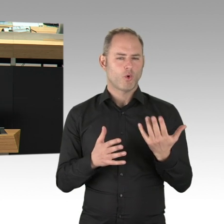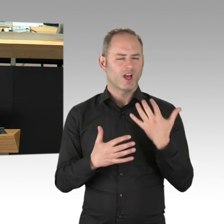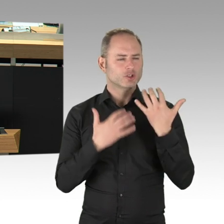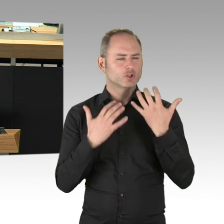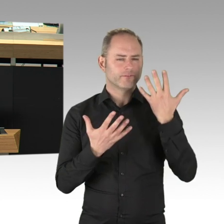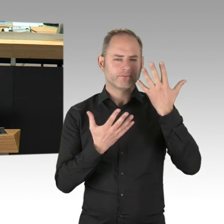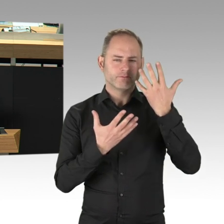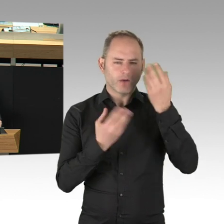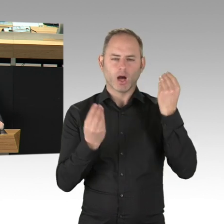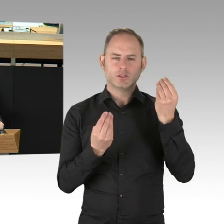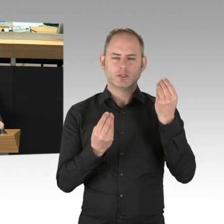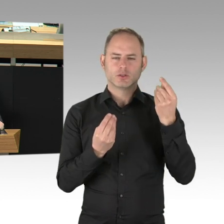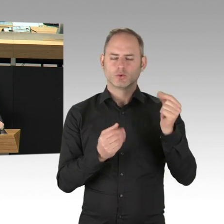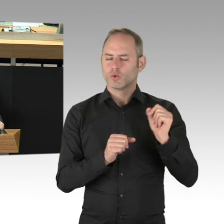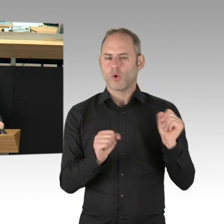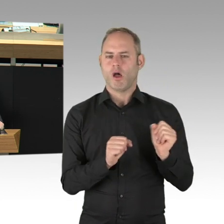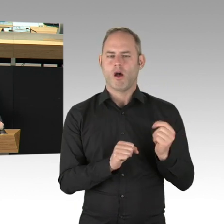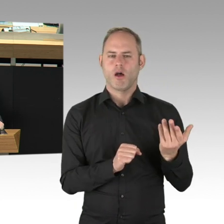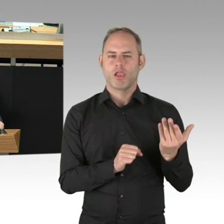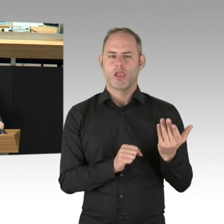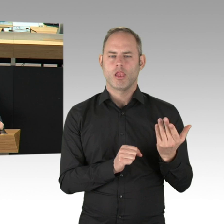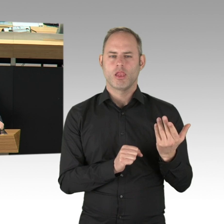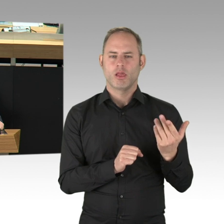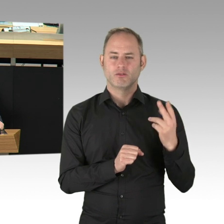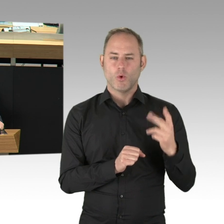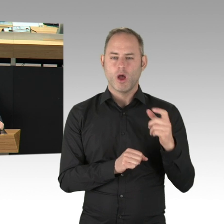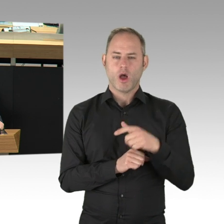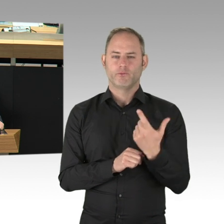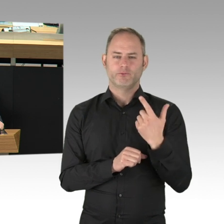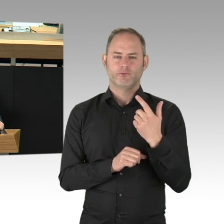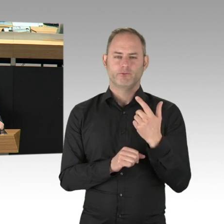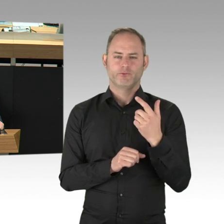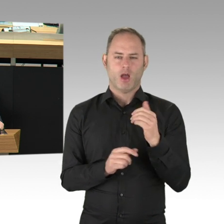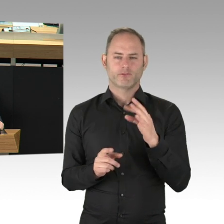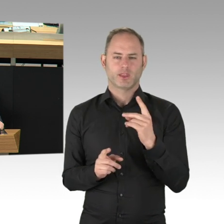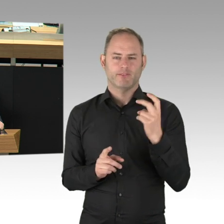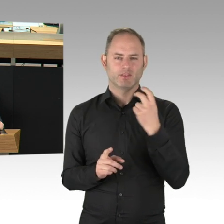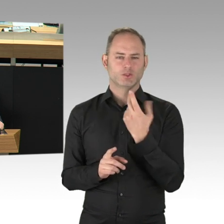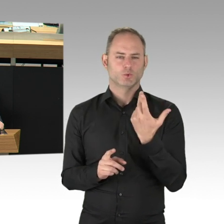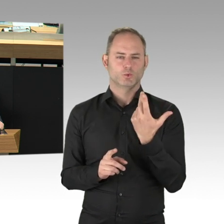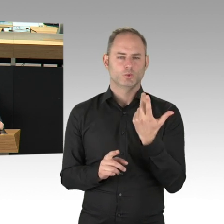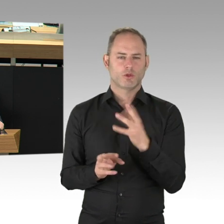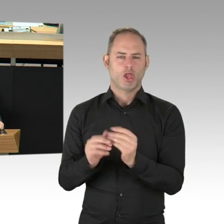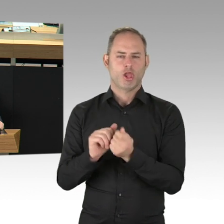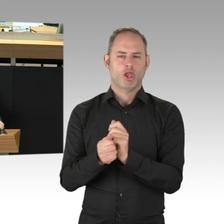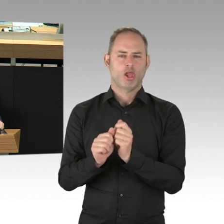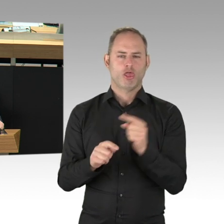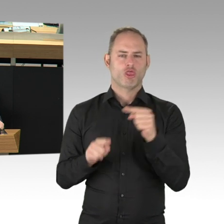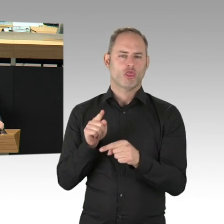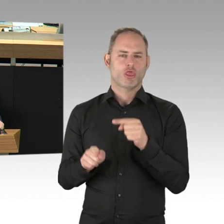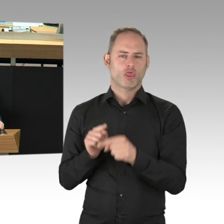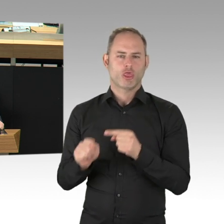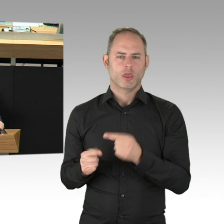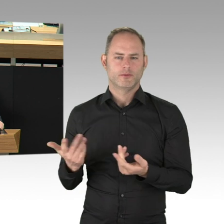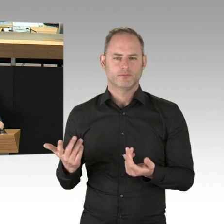dieser Unappetitlichkeiten stellt sich mir die Frage, warum wir uns überhaupt noch über das Erstarken des Antisemitismus wundern. Die Ursachen liegen